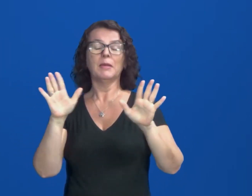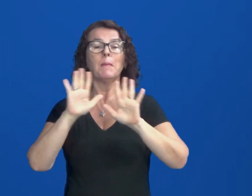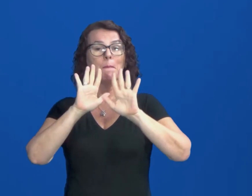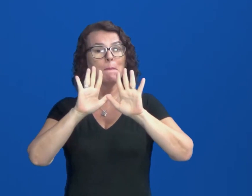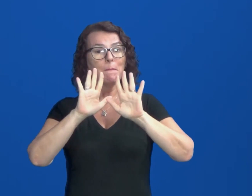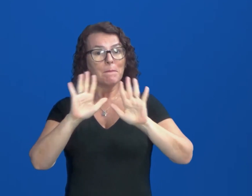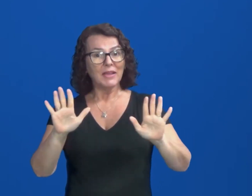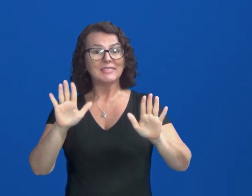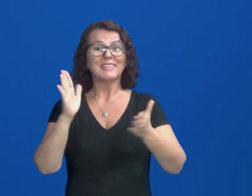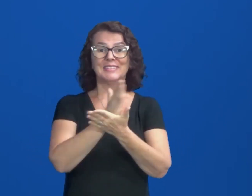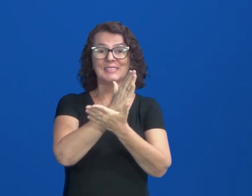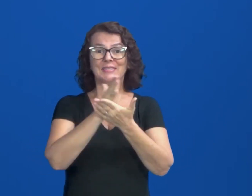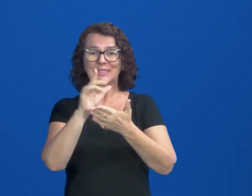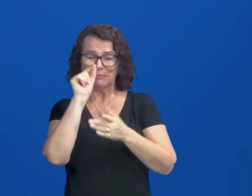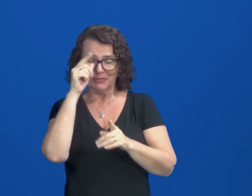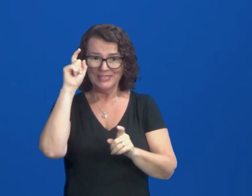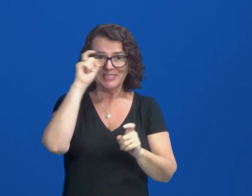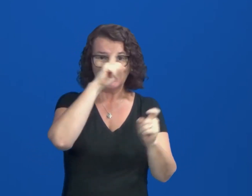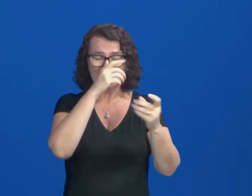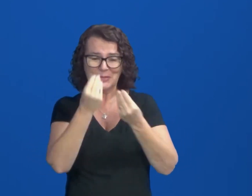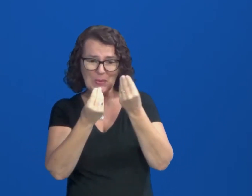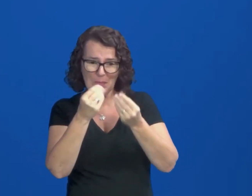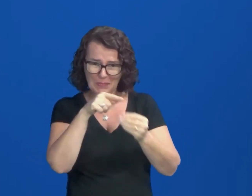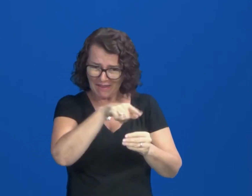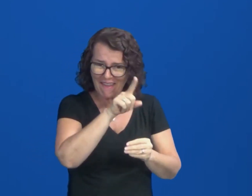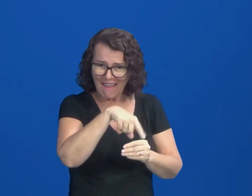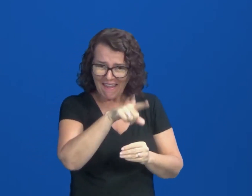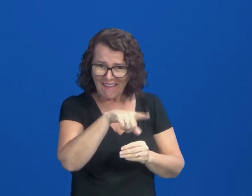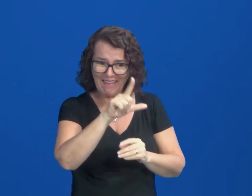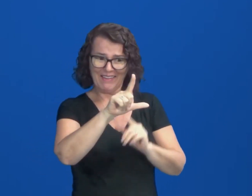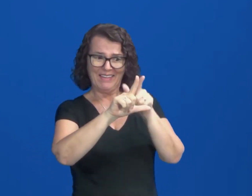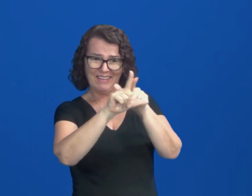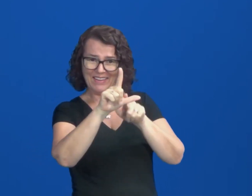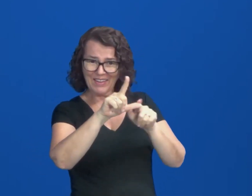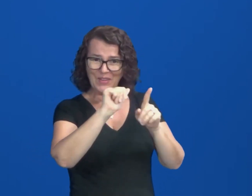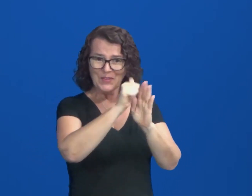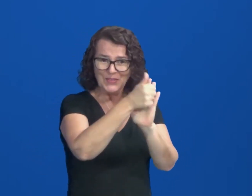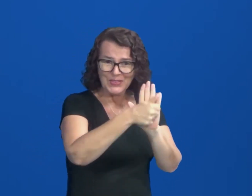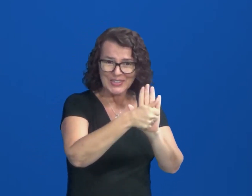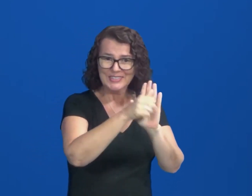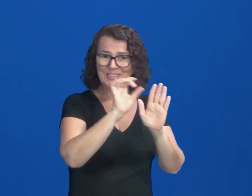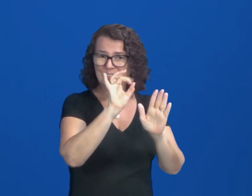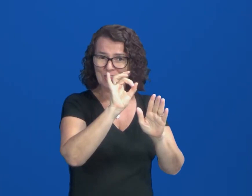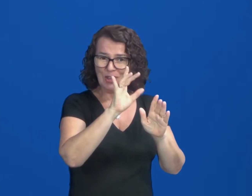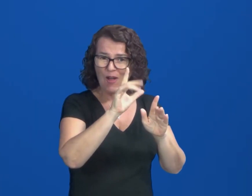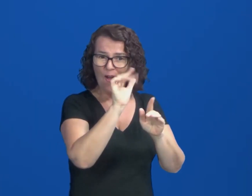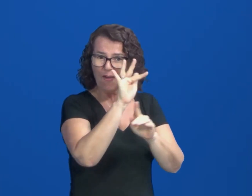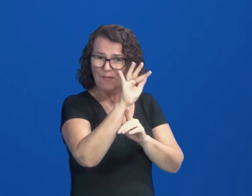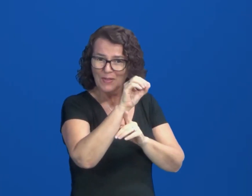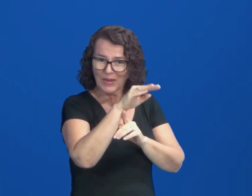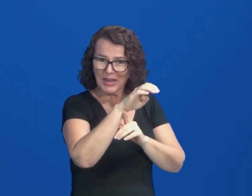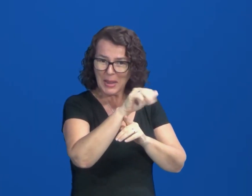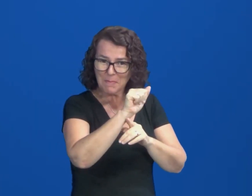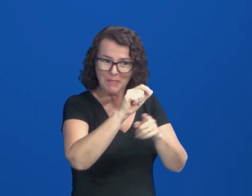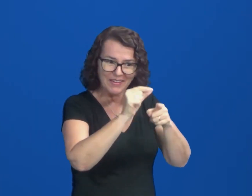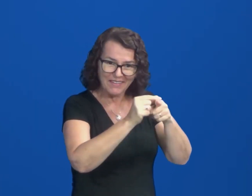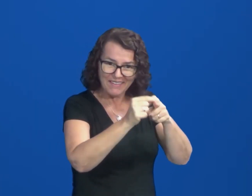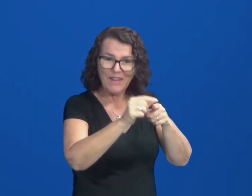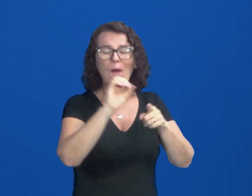ficar claro. Às vezes parece meio complexo, né? Entender como configuração de mão, a configuração de mão como fonema ou